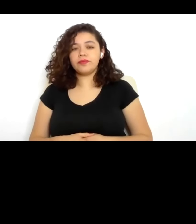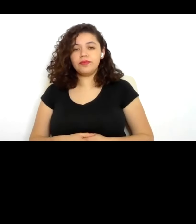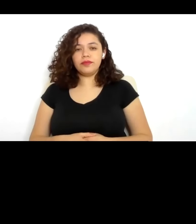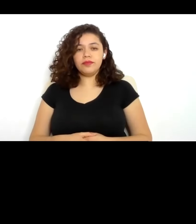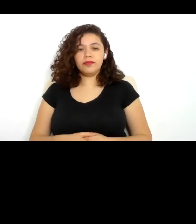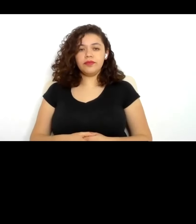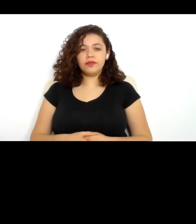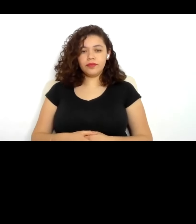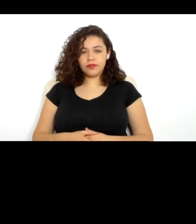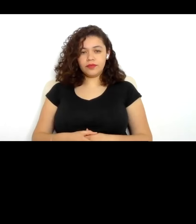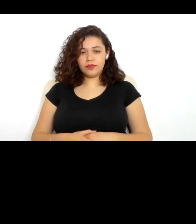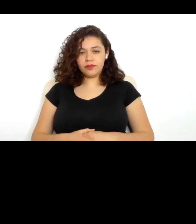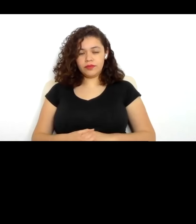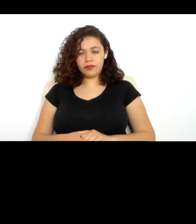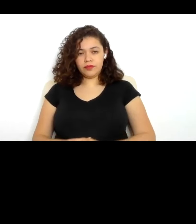que